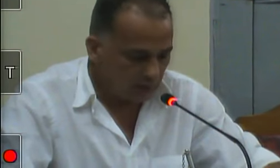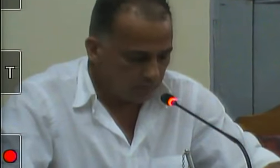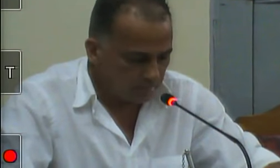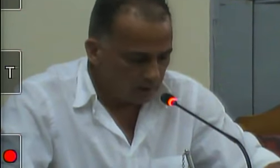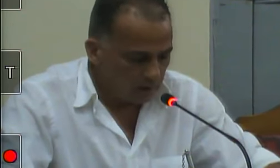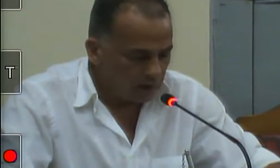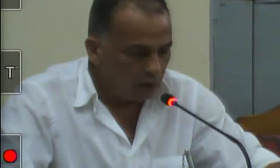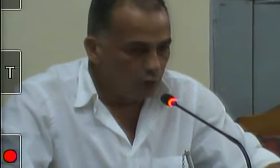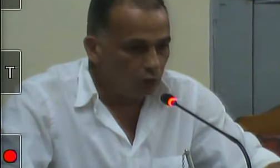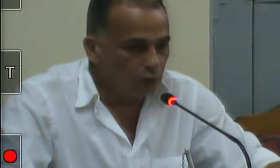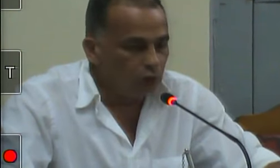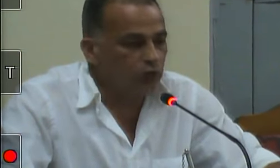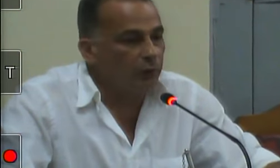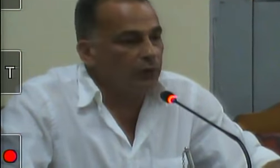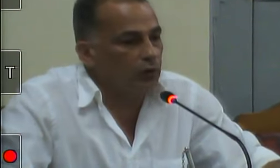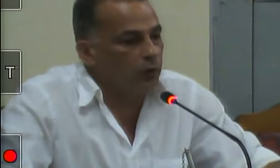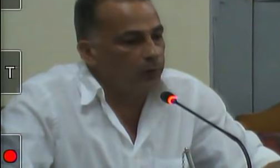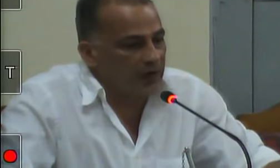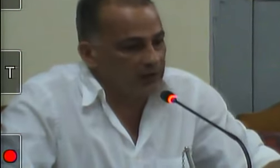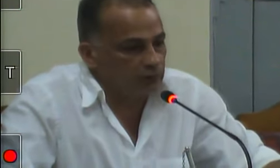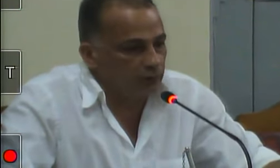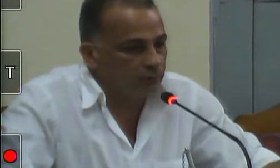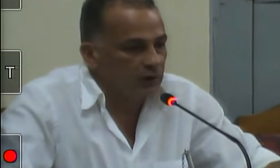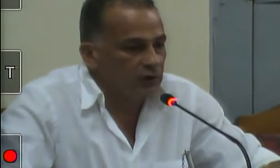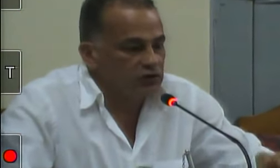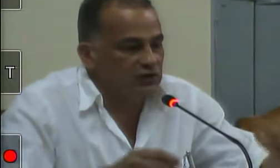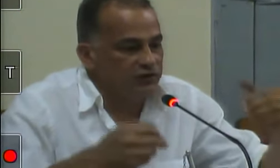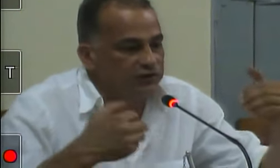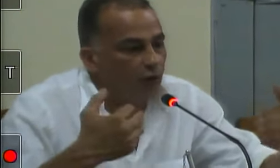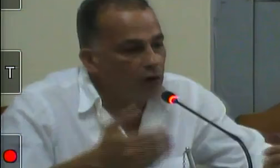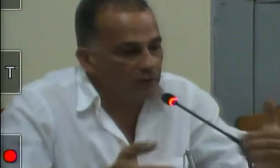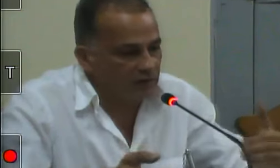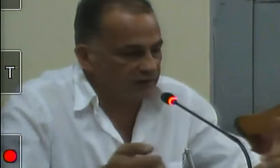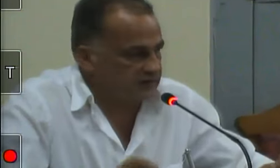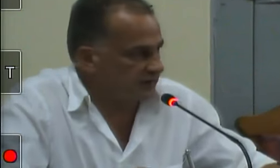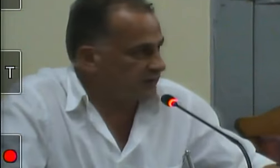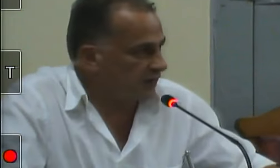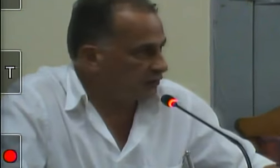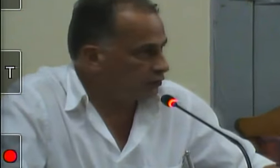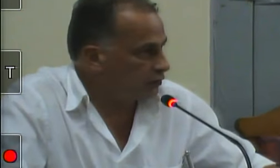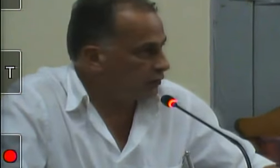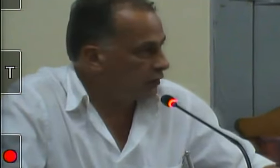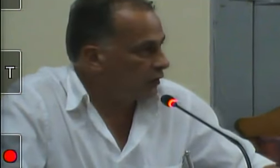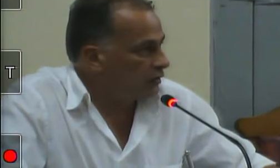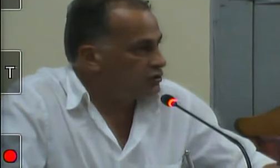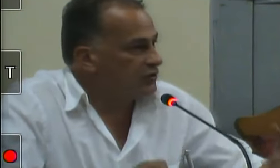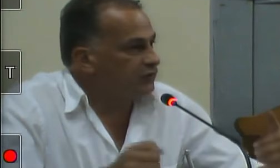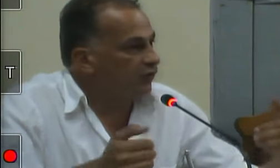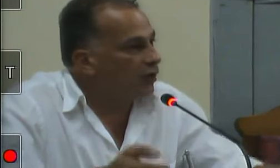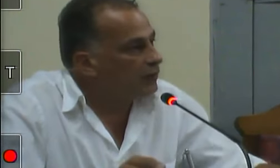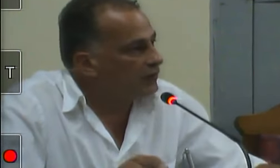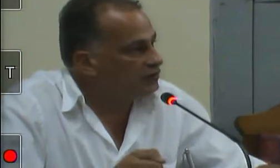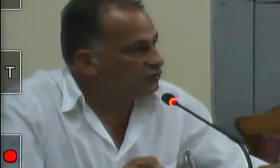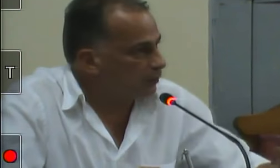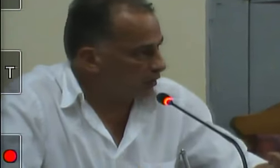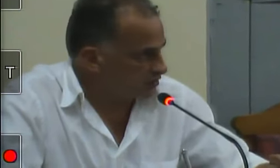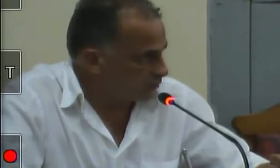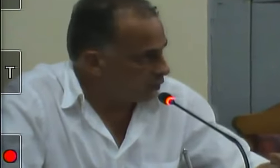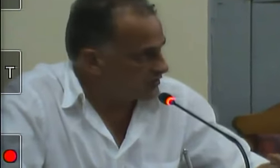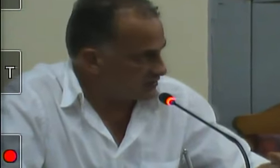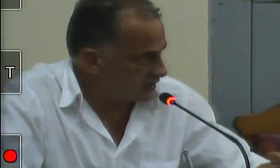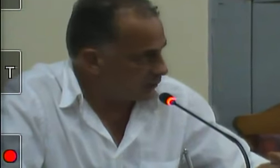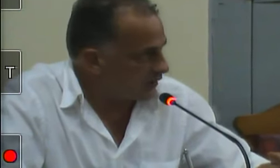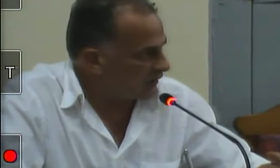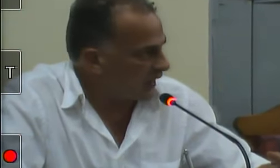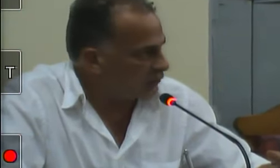Então, eu não estou preocupado de que forma que vai ser feito, de que forma que isso